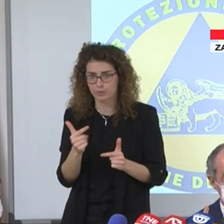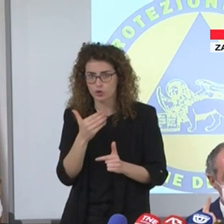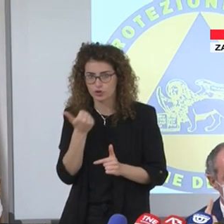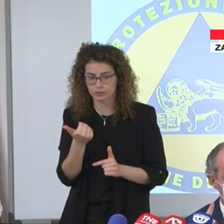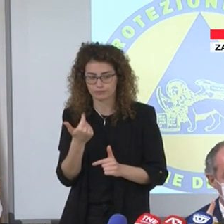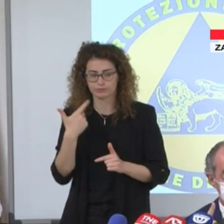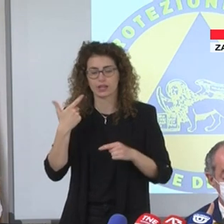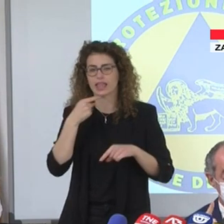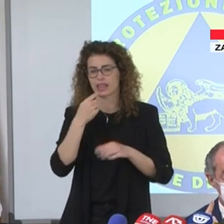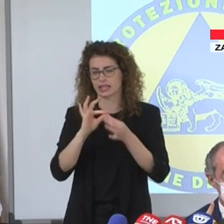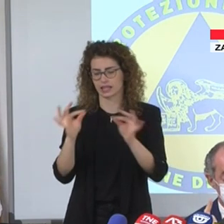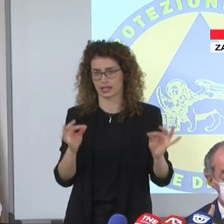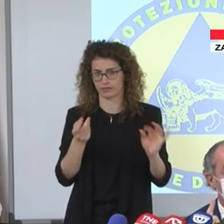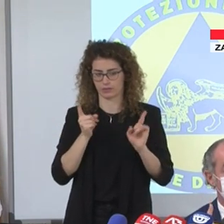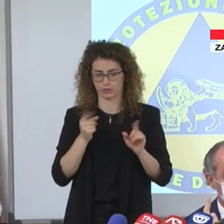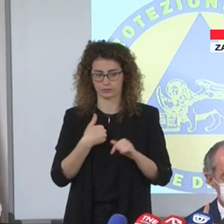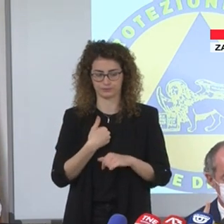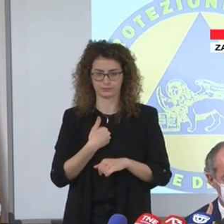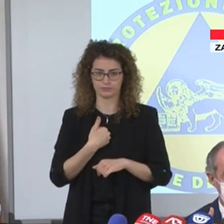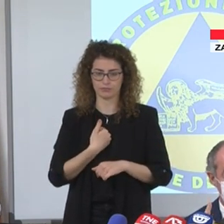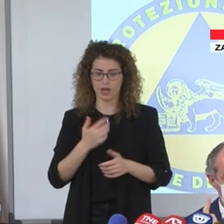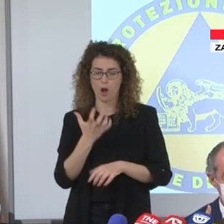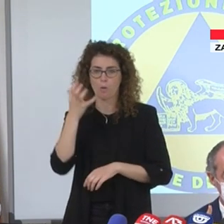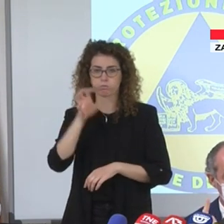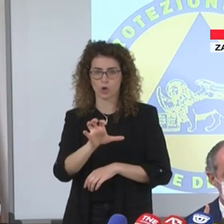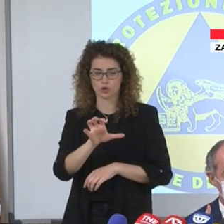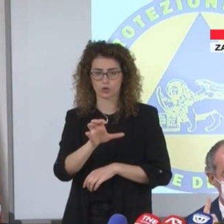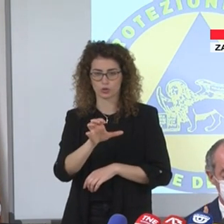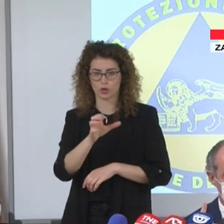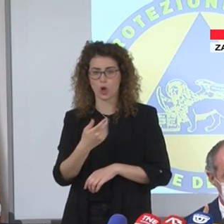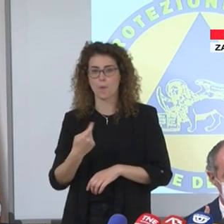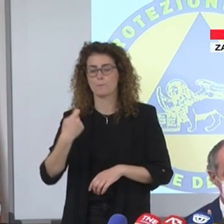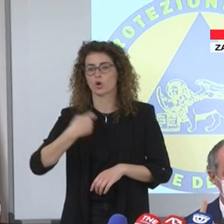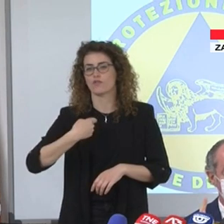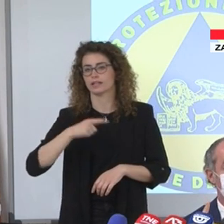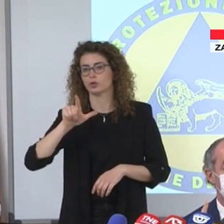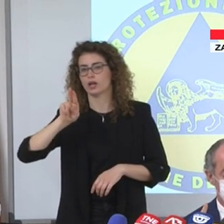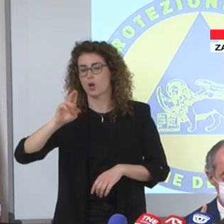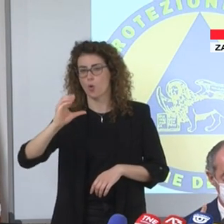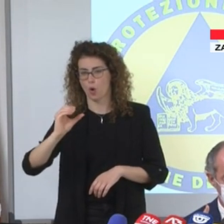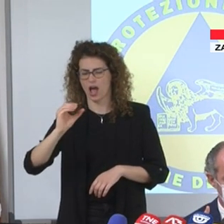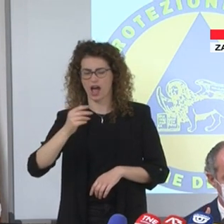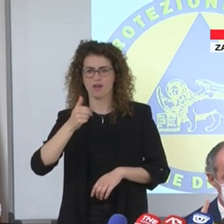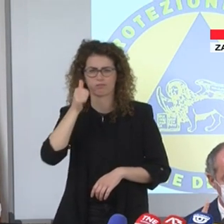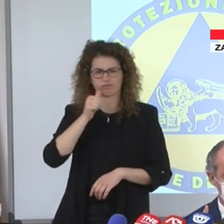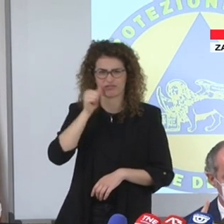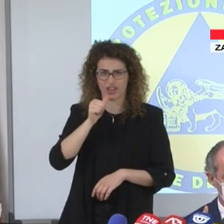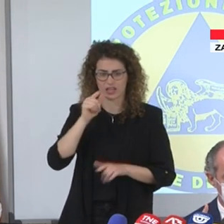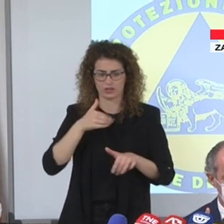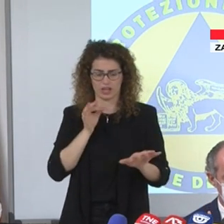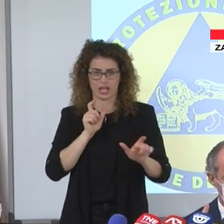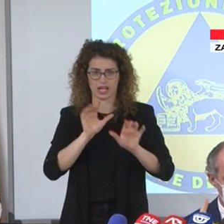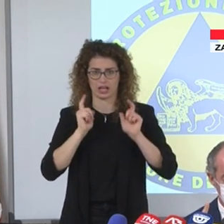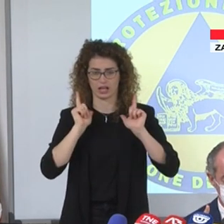il post sul governatore, su Luca il governatore è falso e lesivo nei suoi confronti e verso di me. Diffido